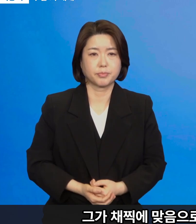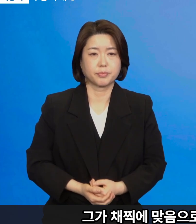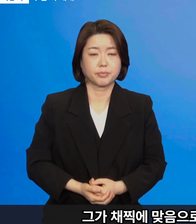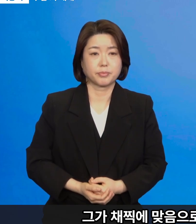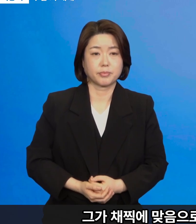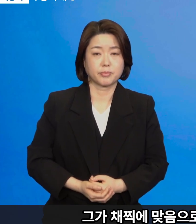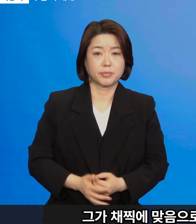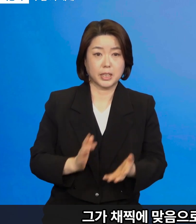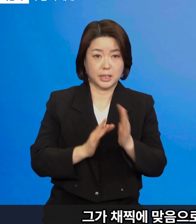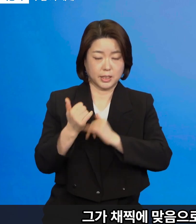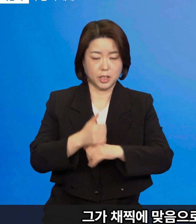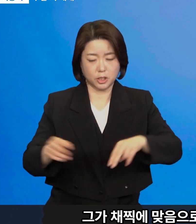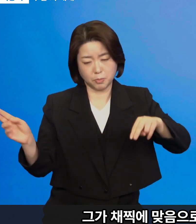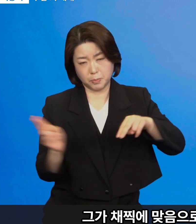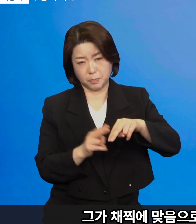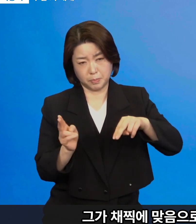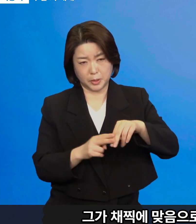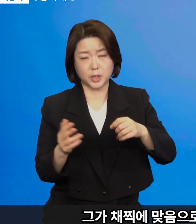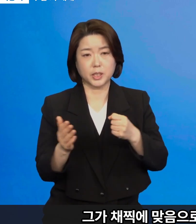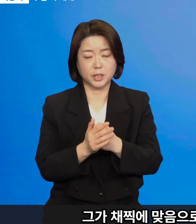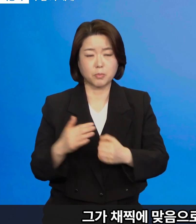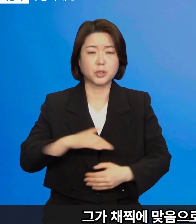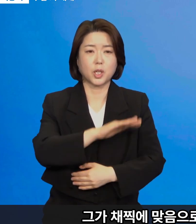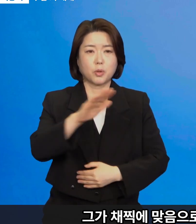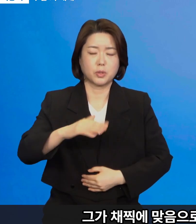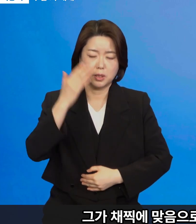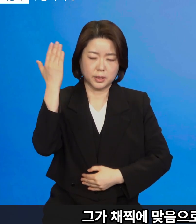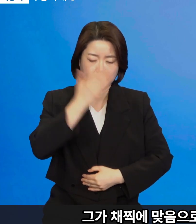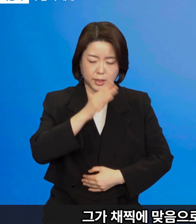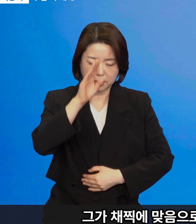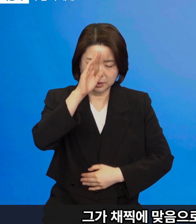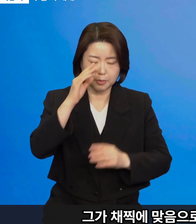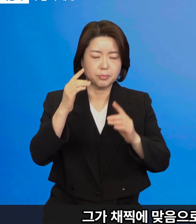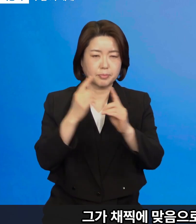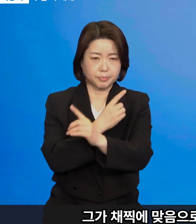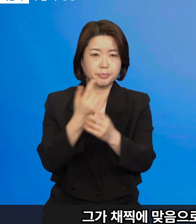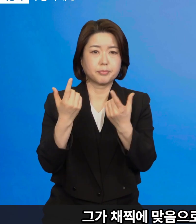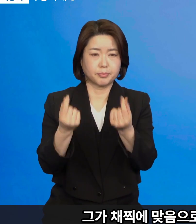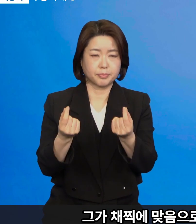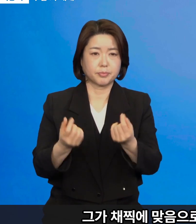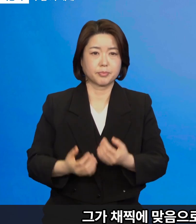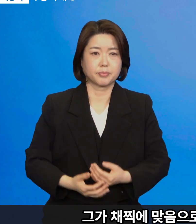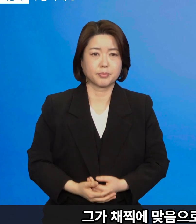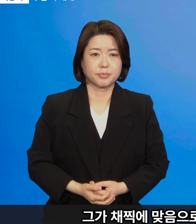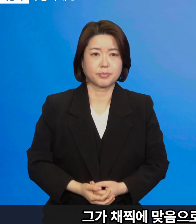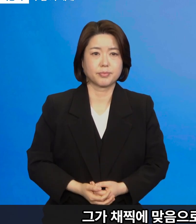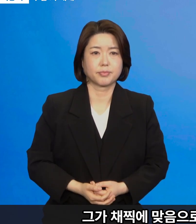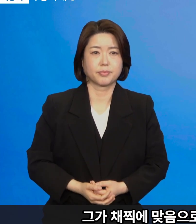그가 채찍에 맞음으로 너희는 나음을 얻었나니.